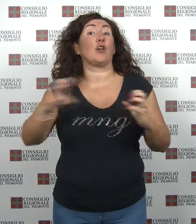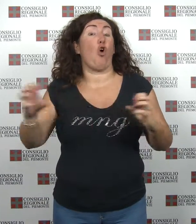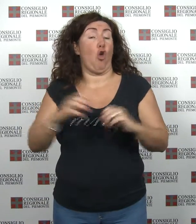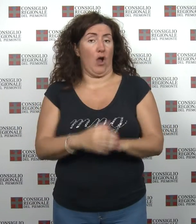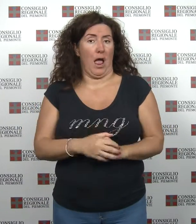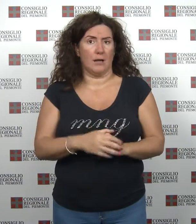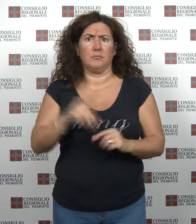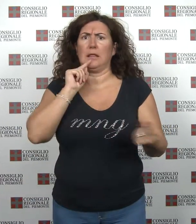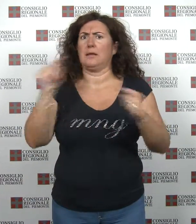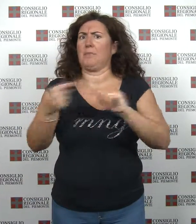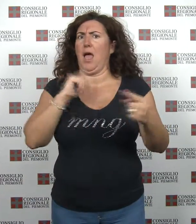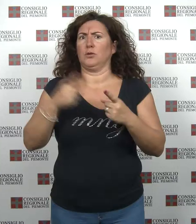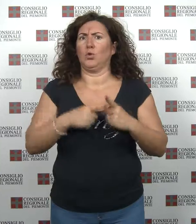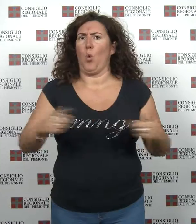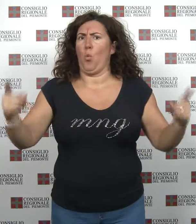In evidenza.